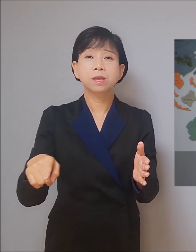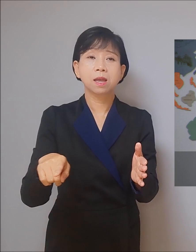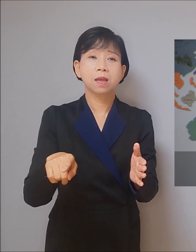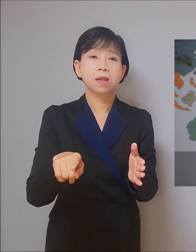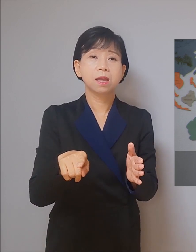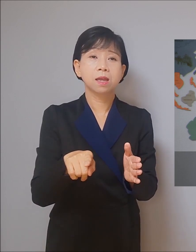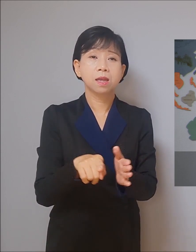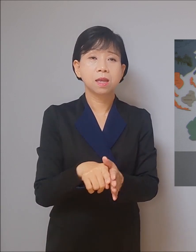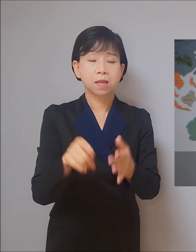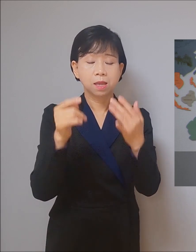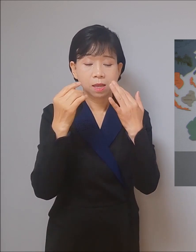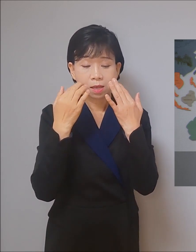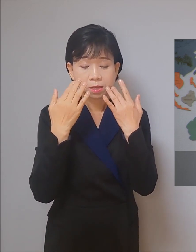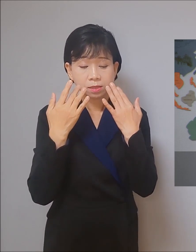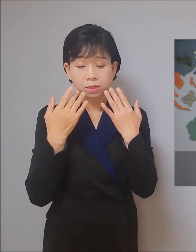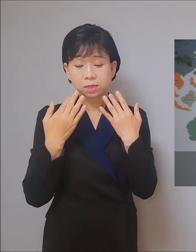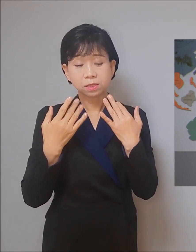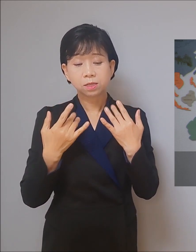나를 위해